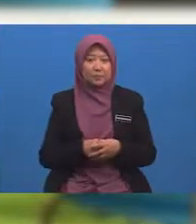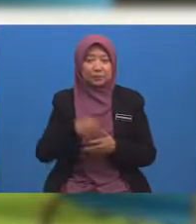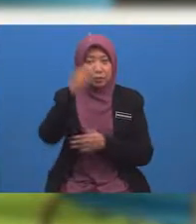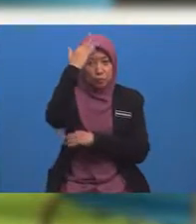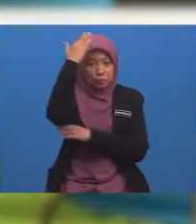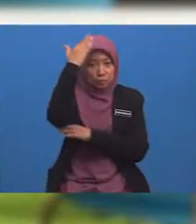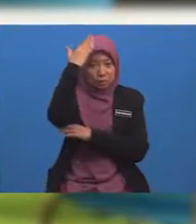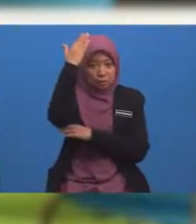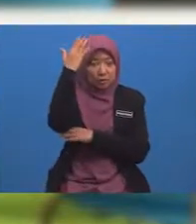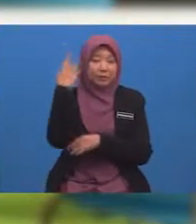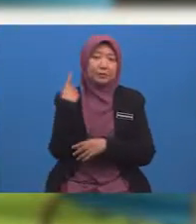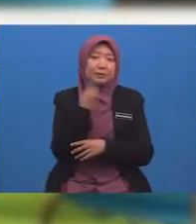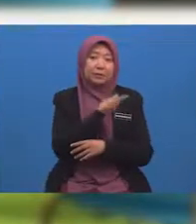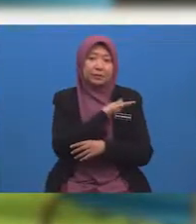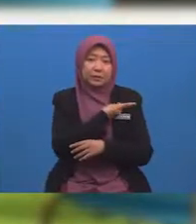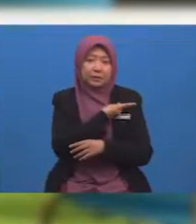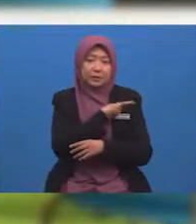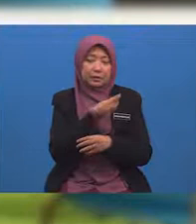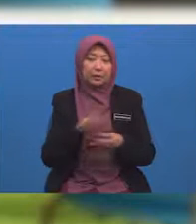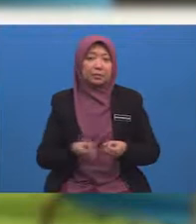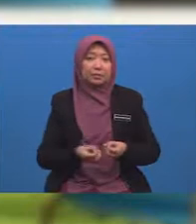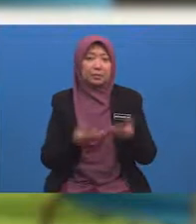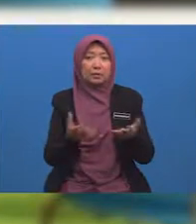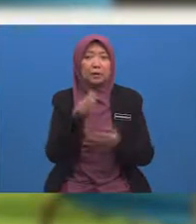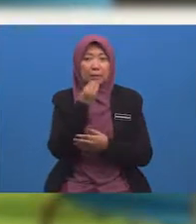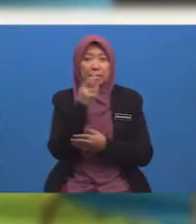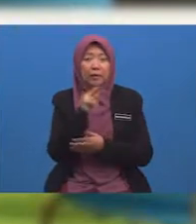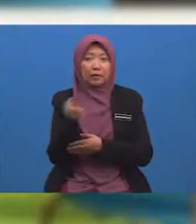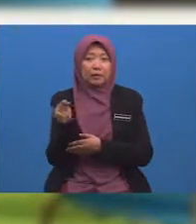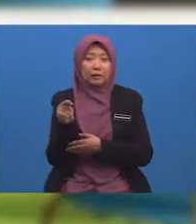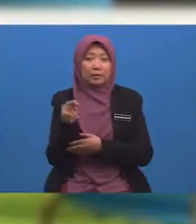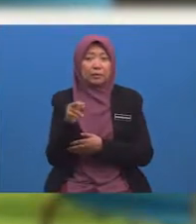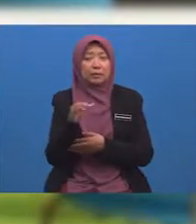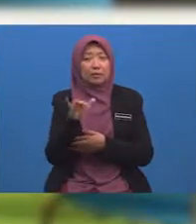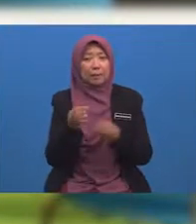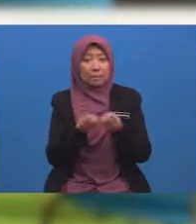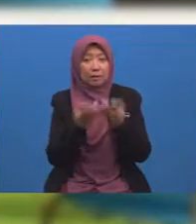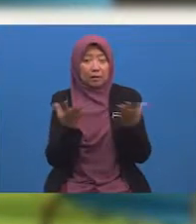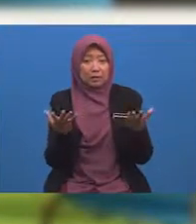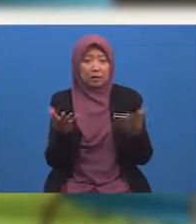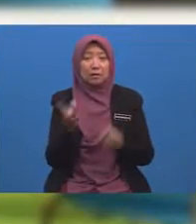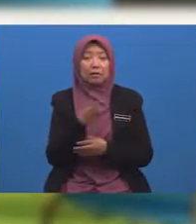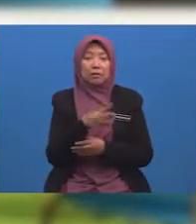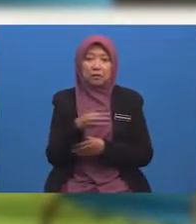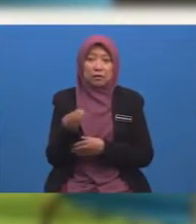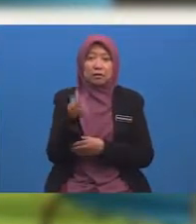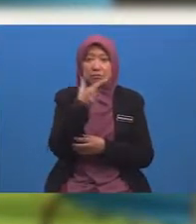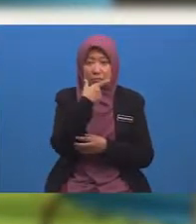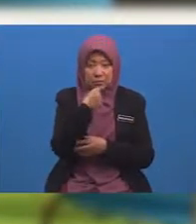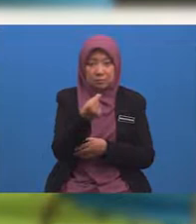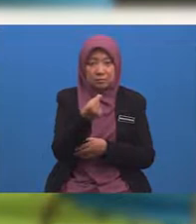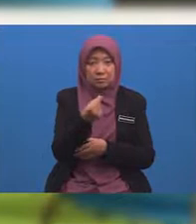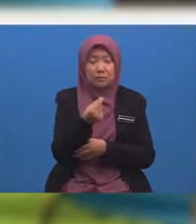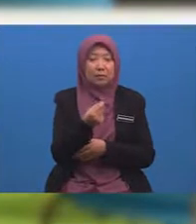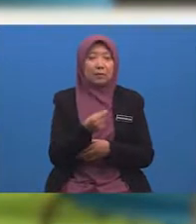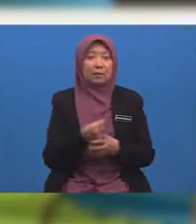Alhamdulillah, kita diberikan makanan yang pelbagai dan yang enak serta lazat.